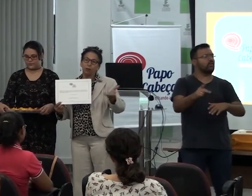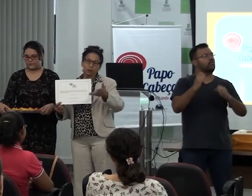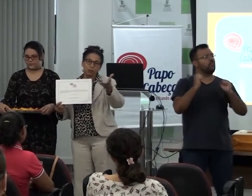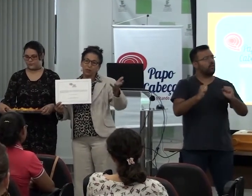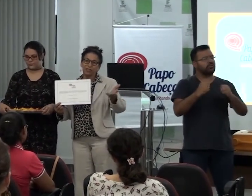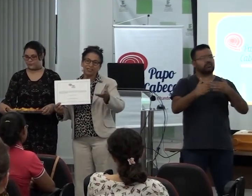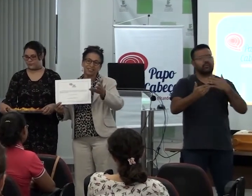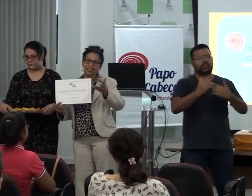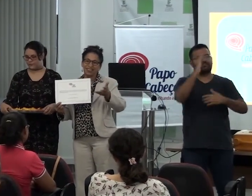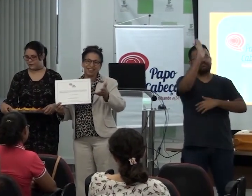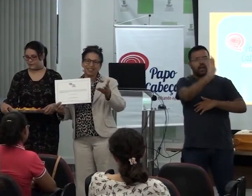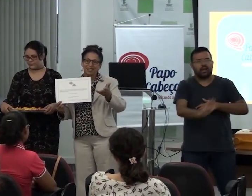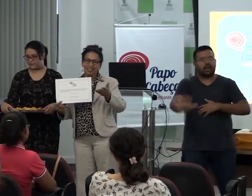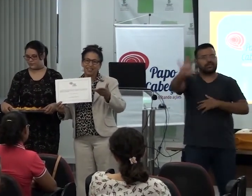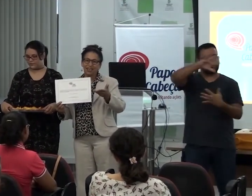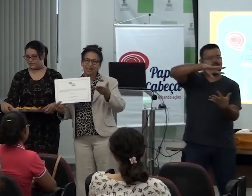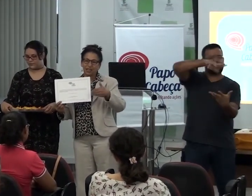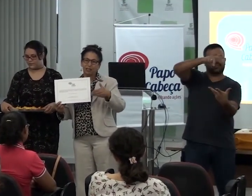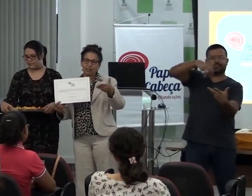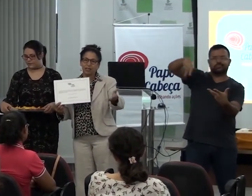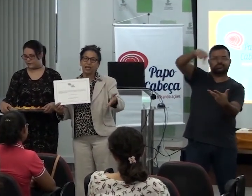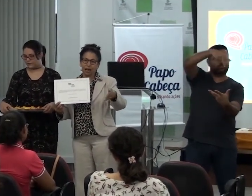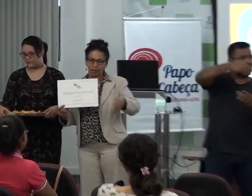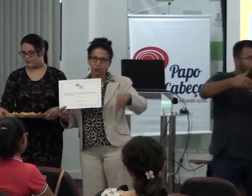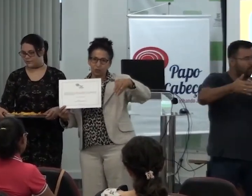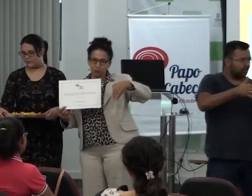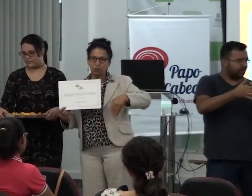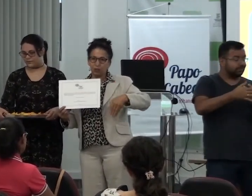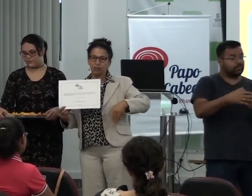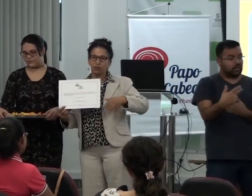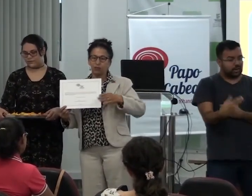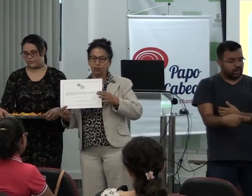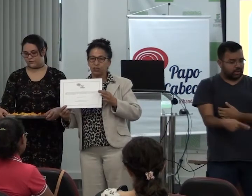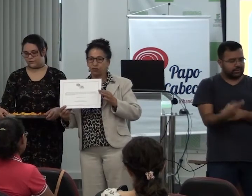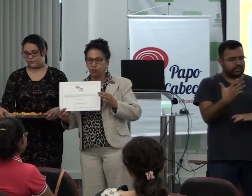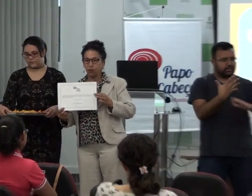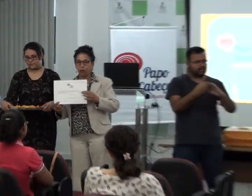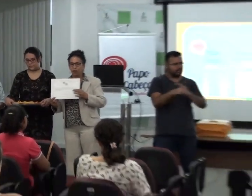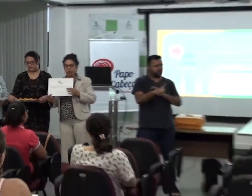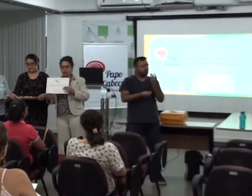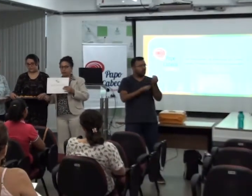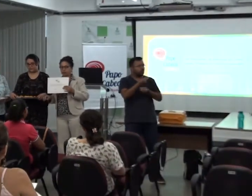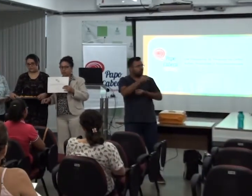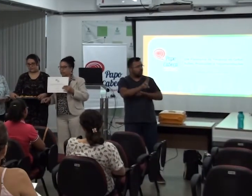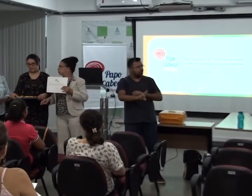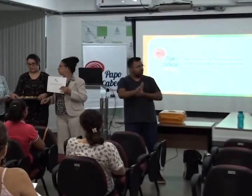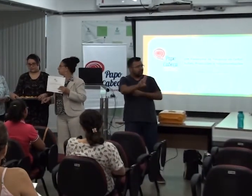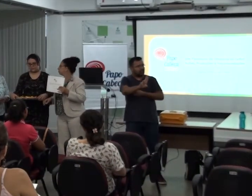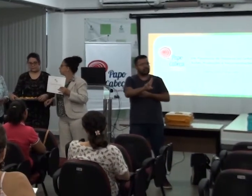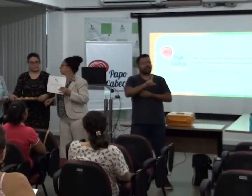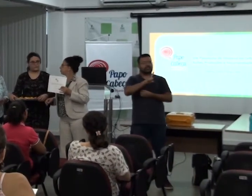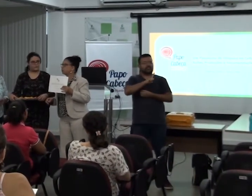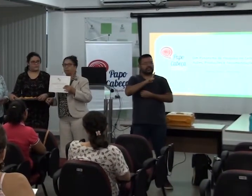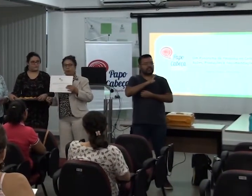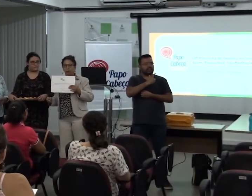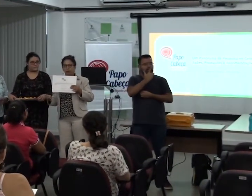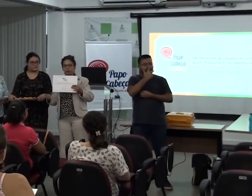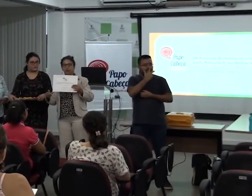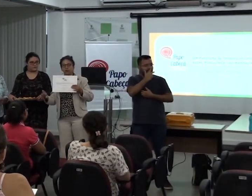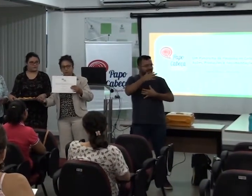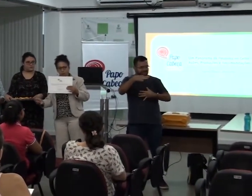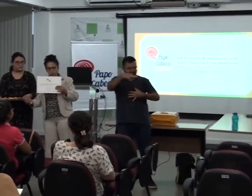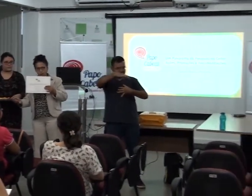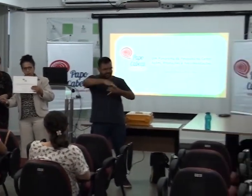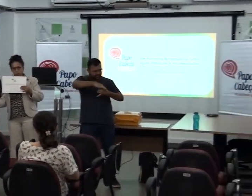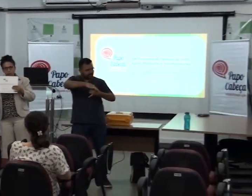qualquer ponto do planeta, né? E aqui, nesse caso específico do CEFOL, a gente lança uma semente que pode,